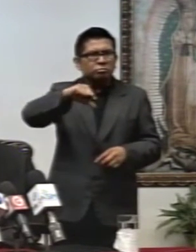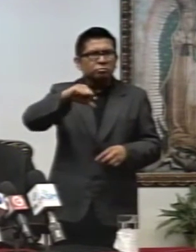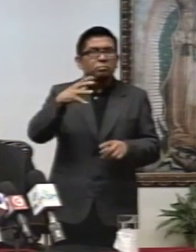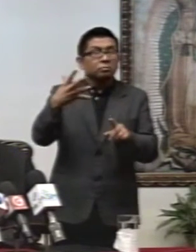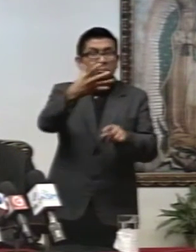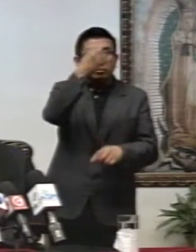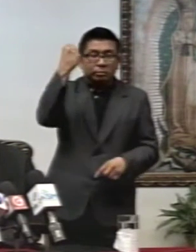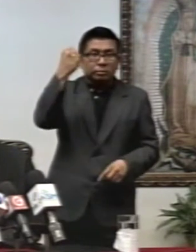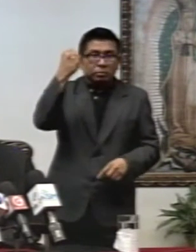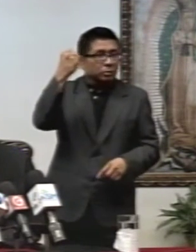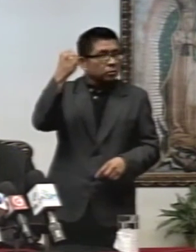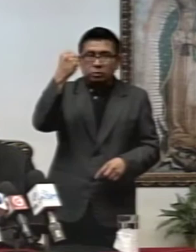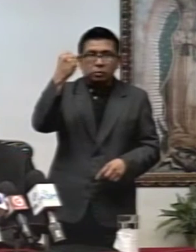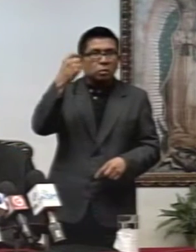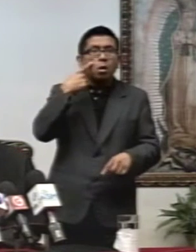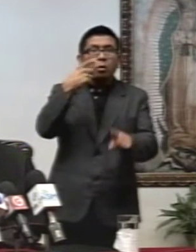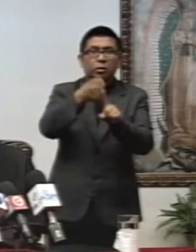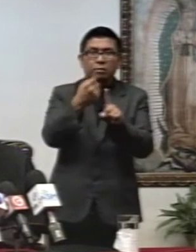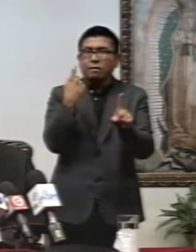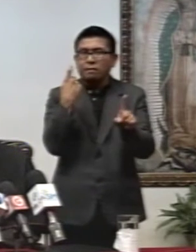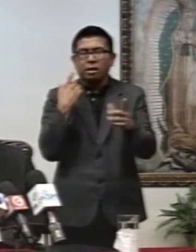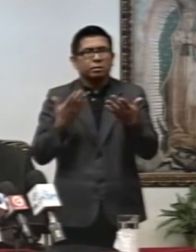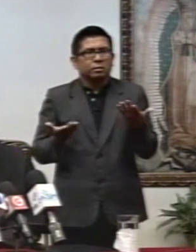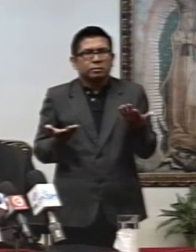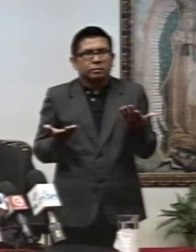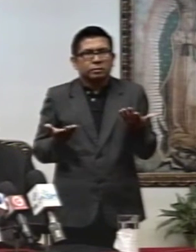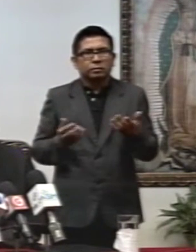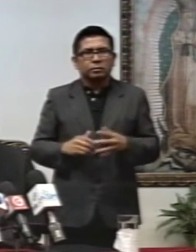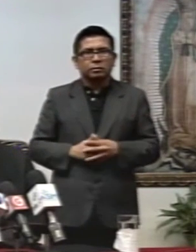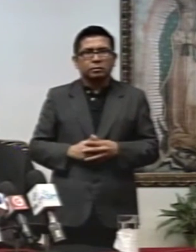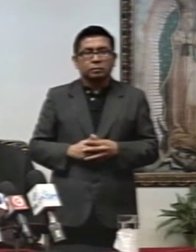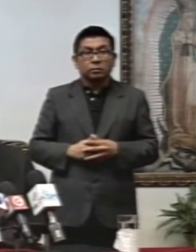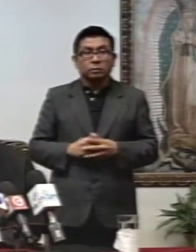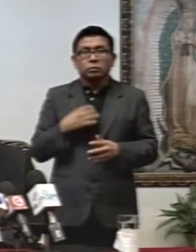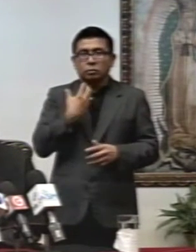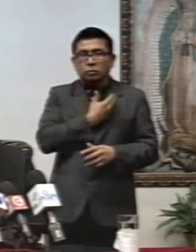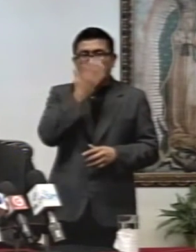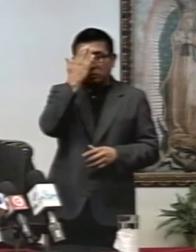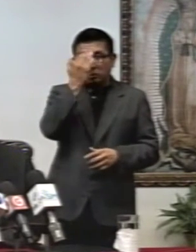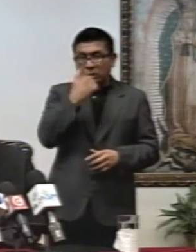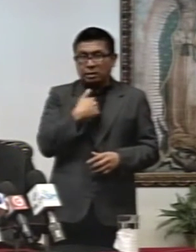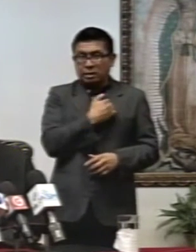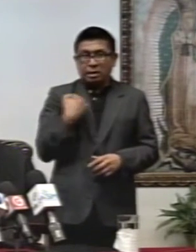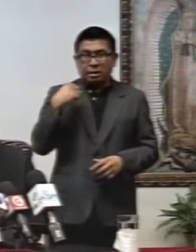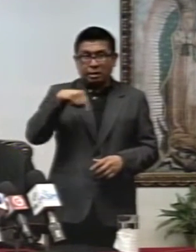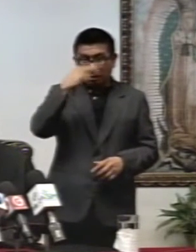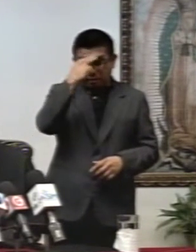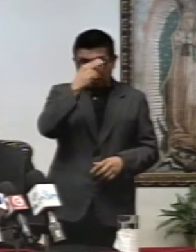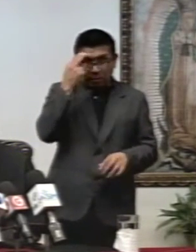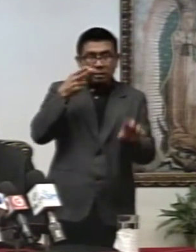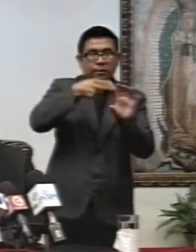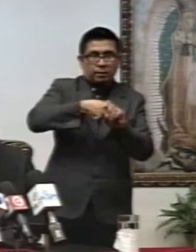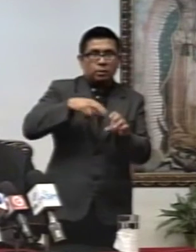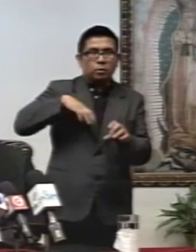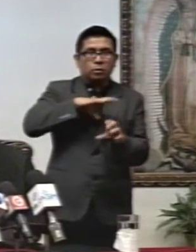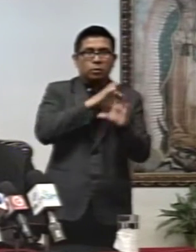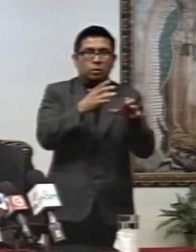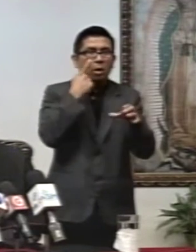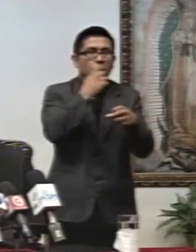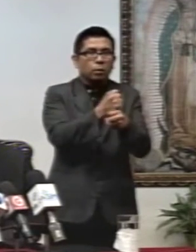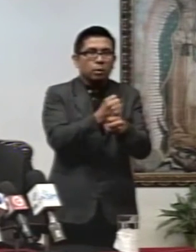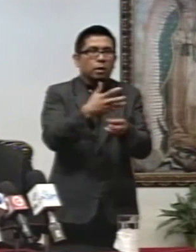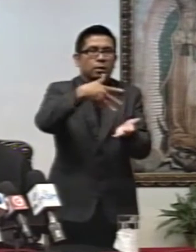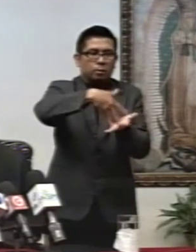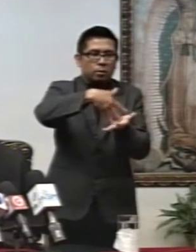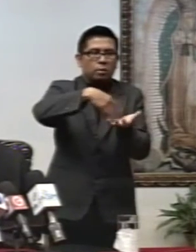está logrando el objetivo con las medidas extraordinarias, tomando en cuenta que la Iglesia Católica es parte del Consejo de Seguridad Ciudadana?